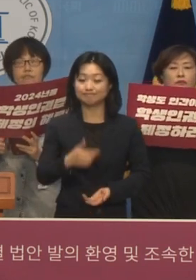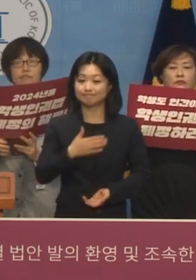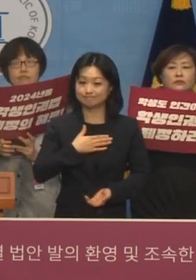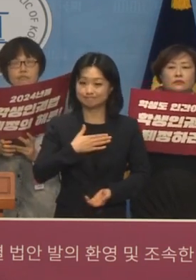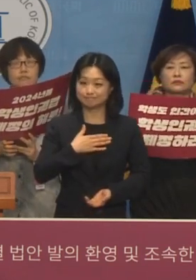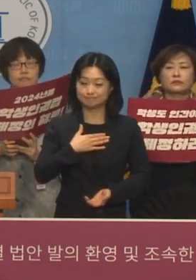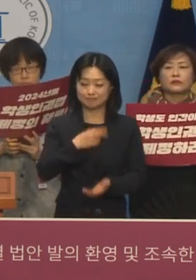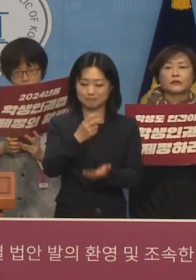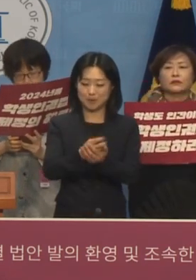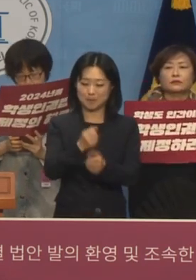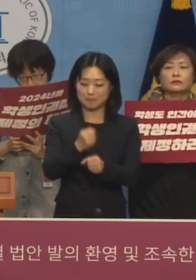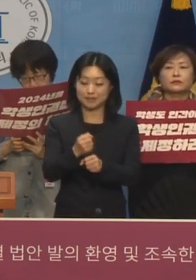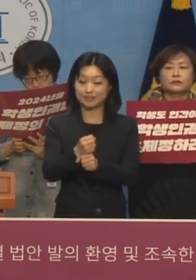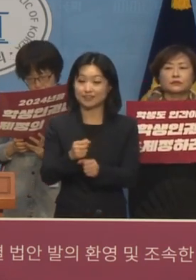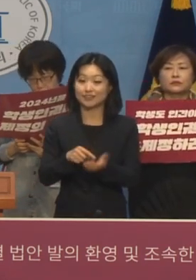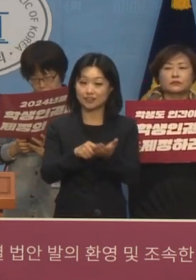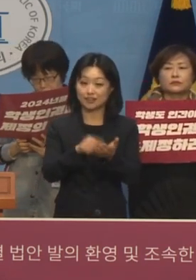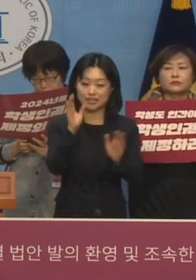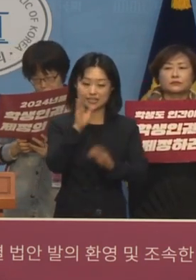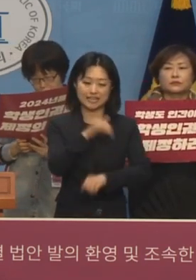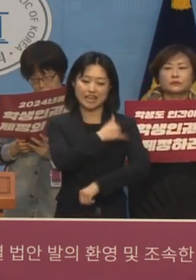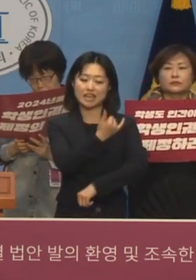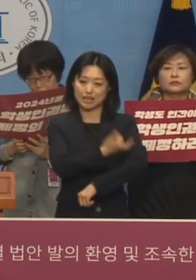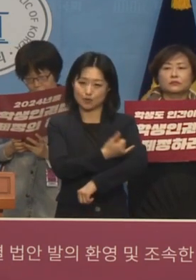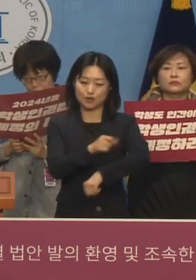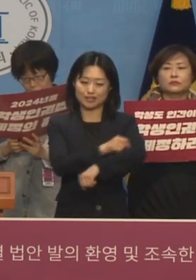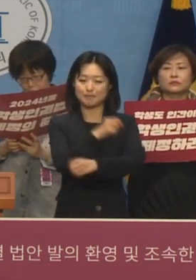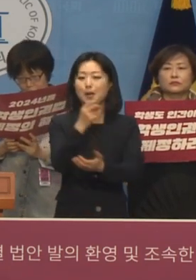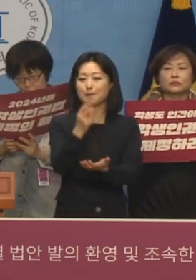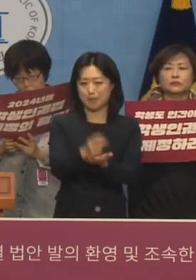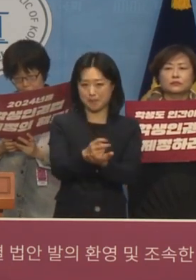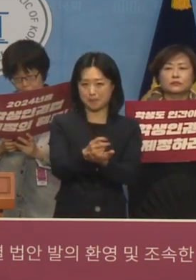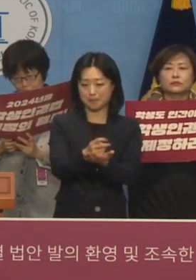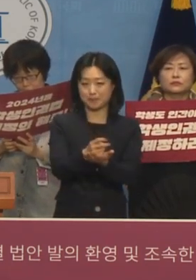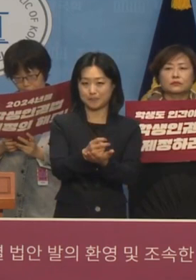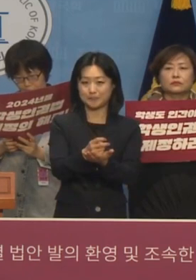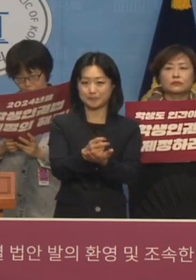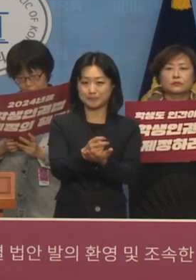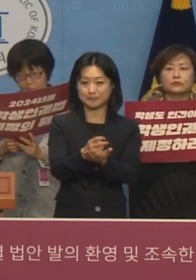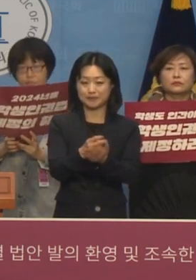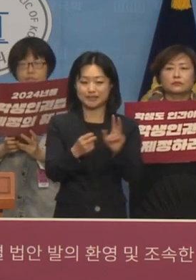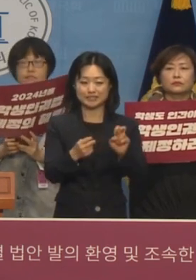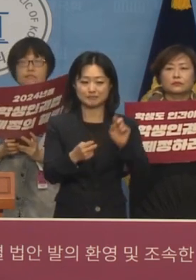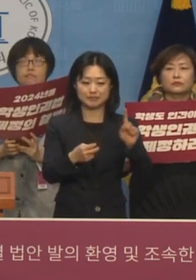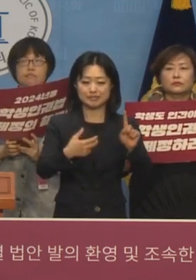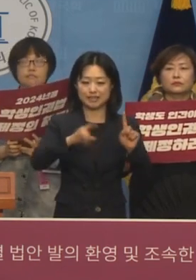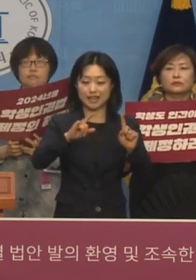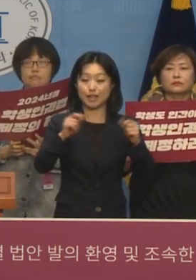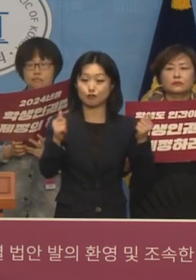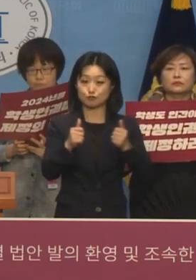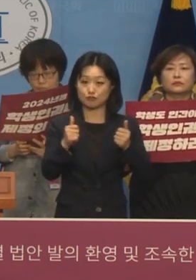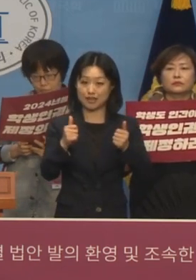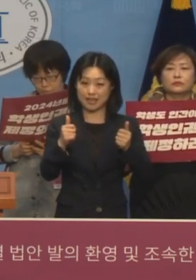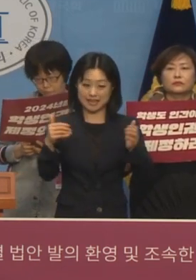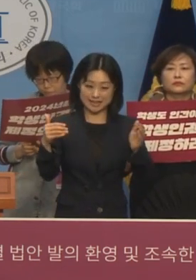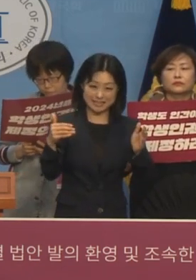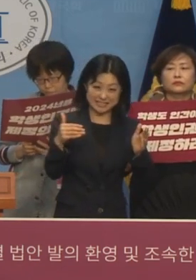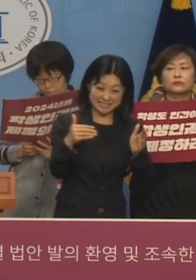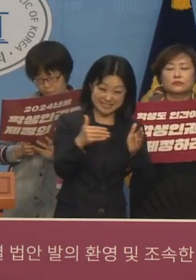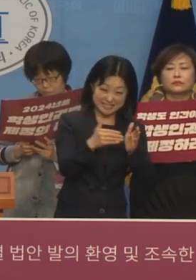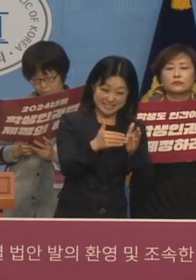제가 발의한 학생인권 특별법이 21대 국회가 끝나기